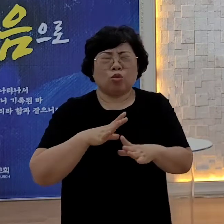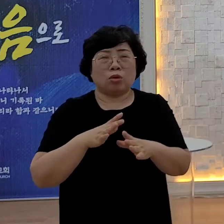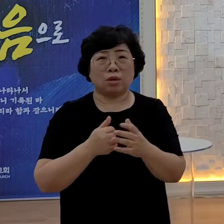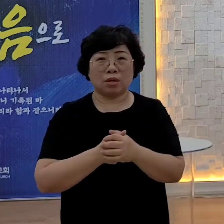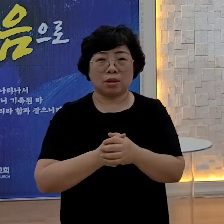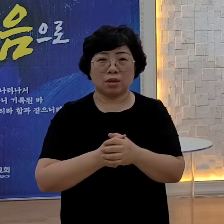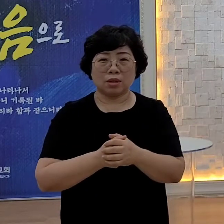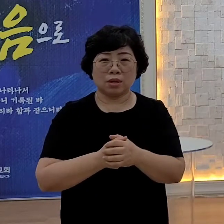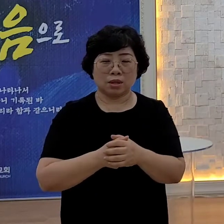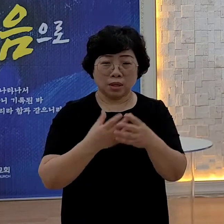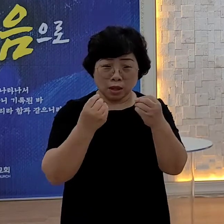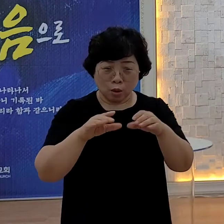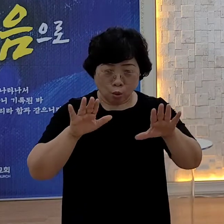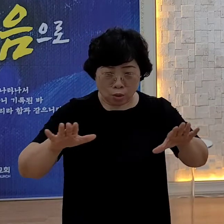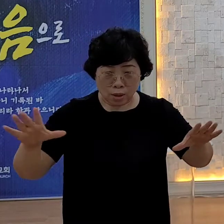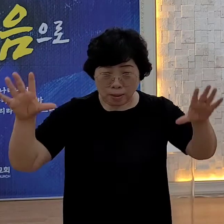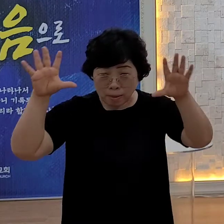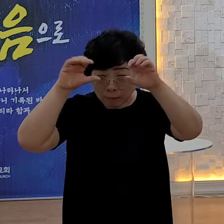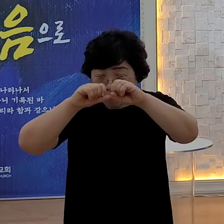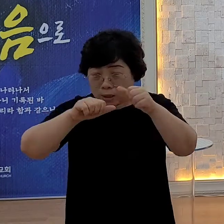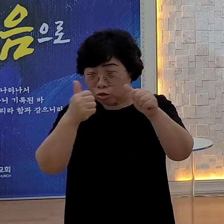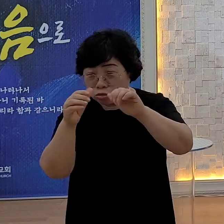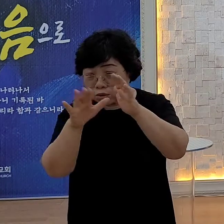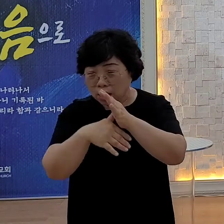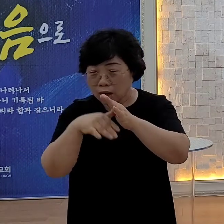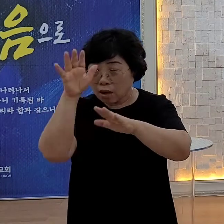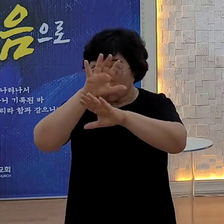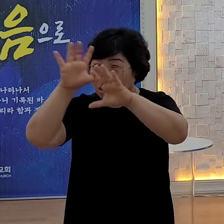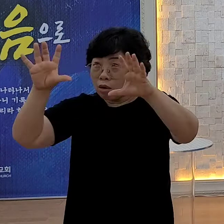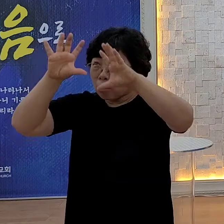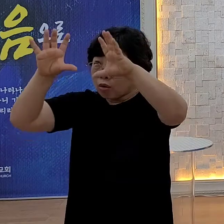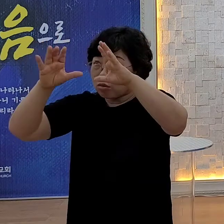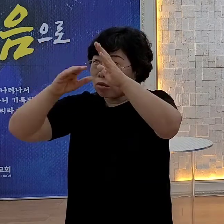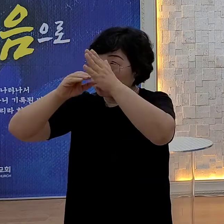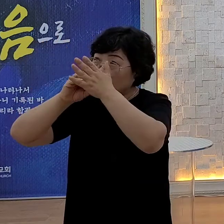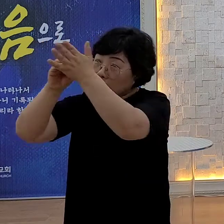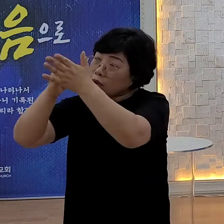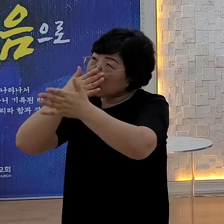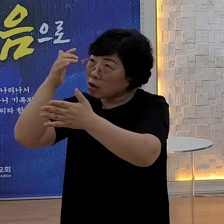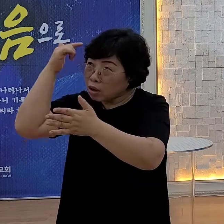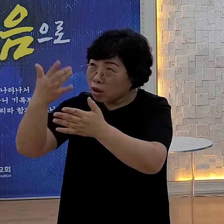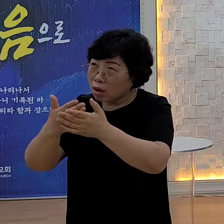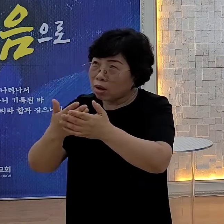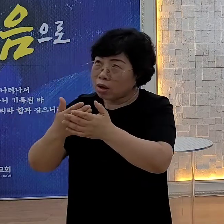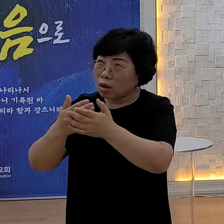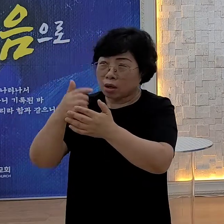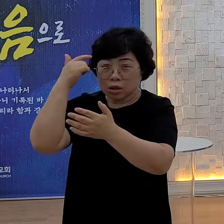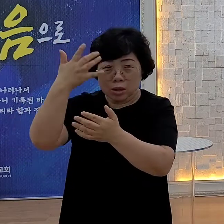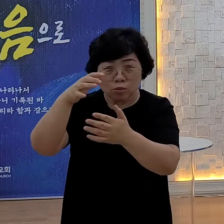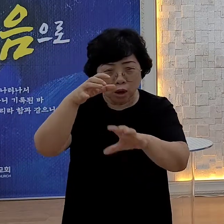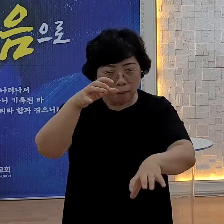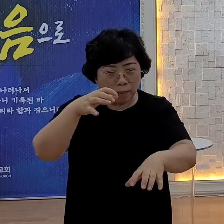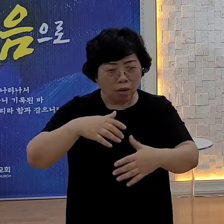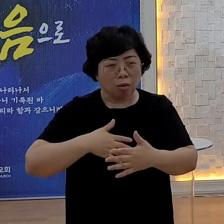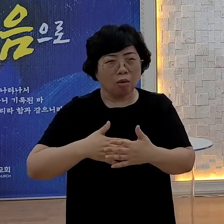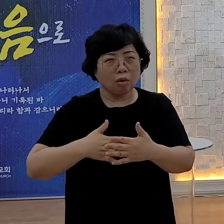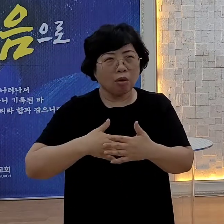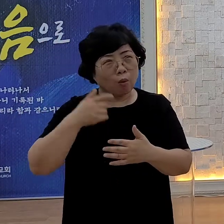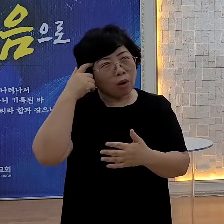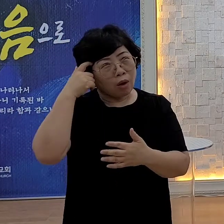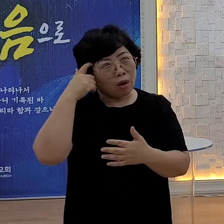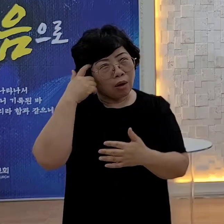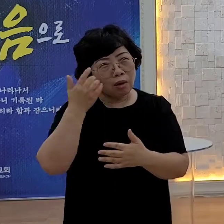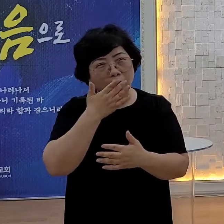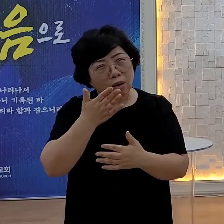만약에 죽어서 천국 문 앞에 서면 갈 수 있냐 없냐. 맨날 두근두근하고 100% 나는 갈 수 있다. 이 말해야 될지 말아야 될지.